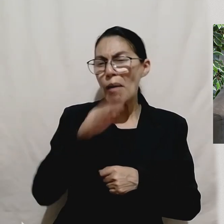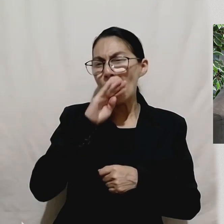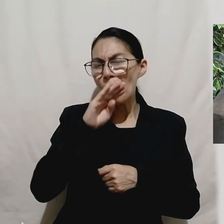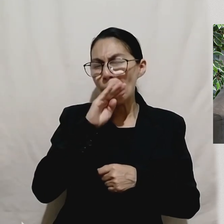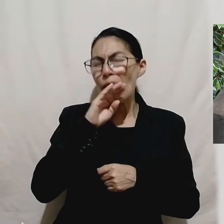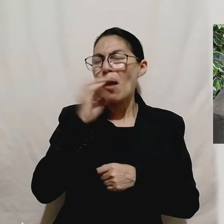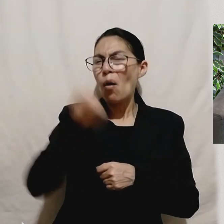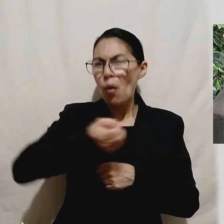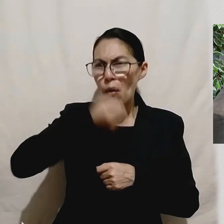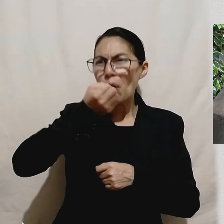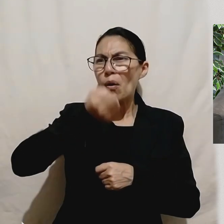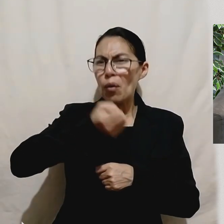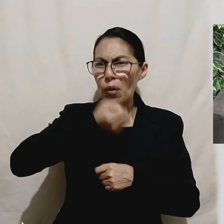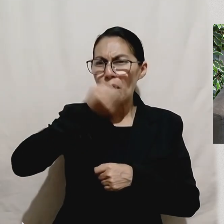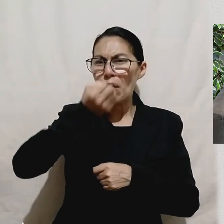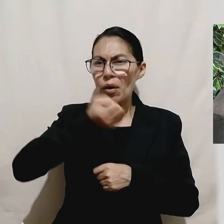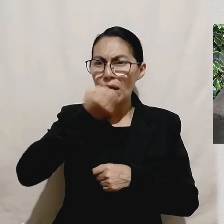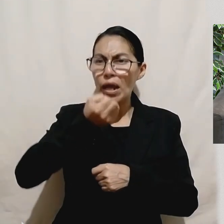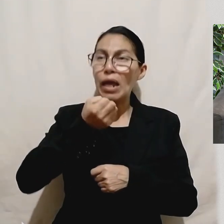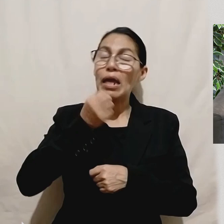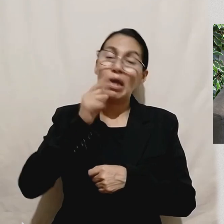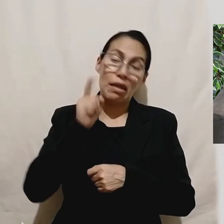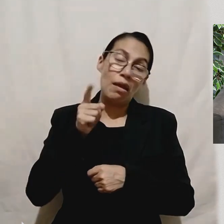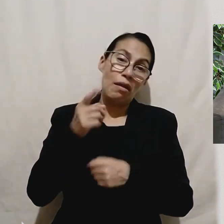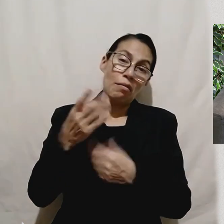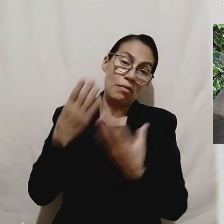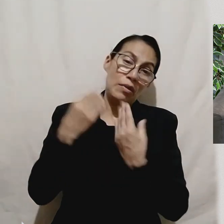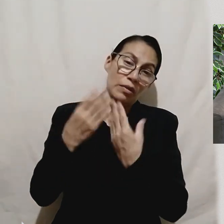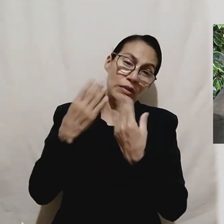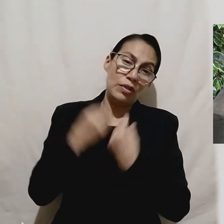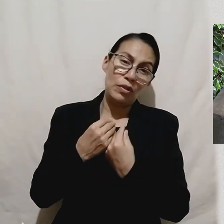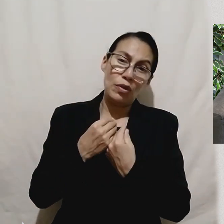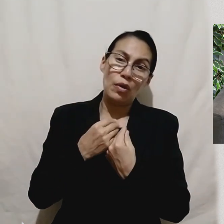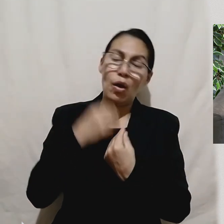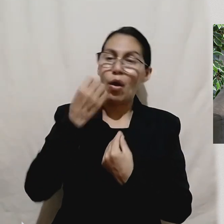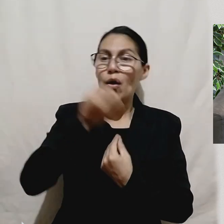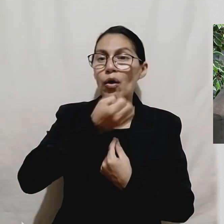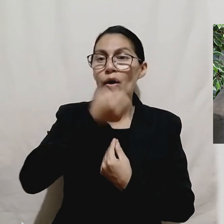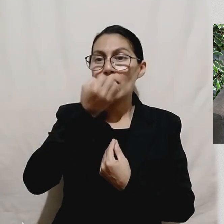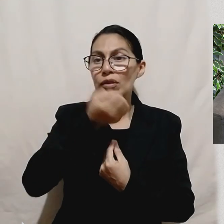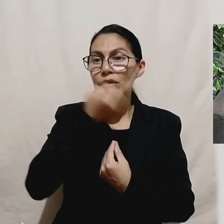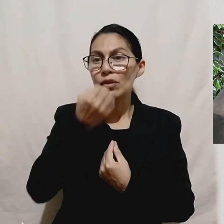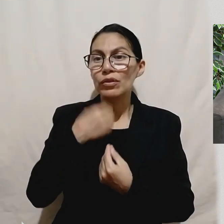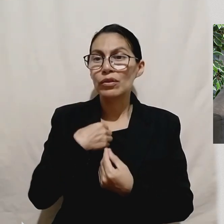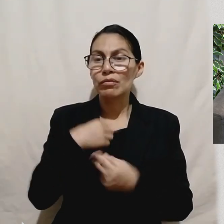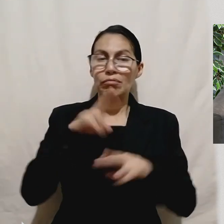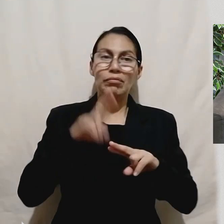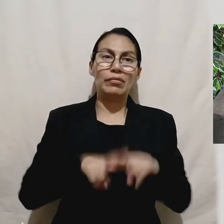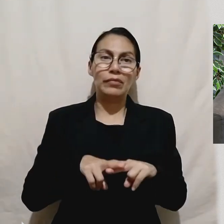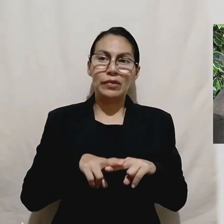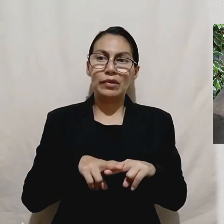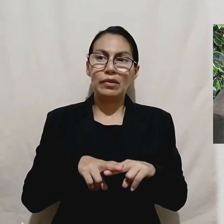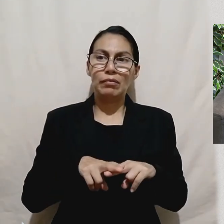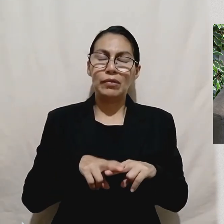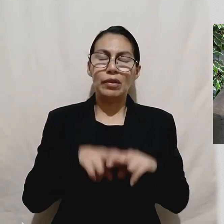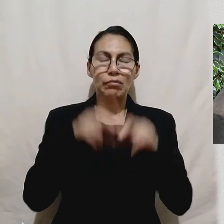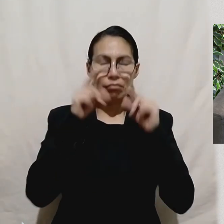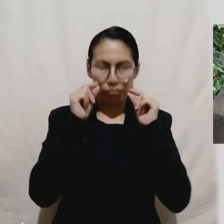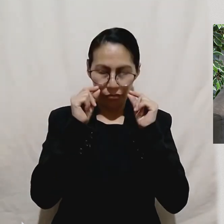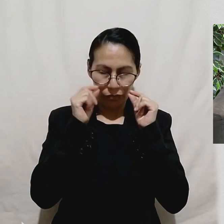orando pero ella fue la que me enseñó que la oración no era necesariamente algo que tenía que sentarme